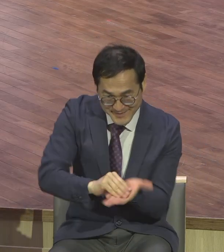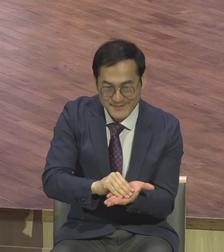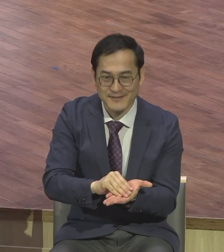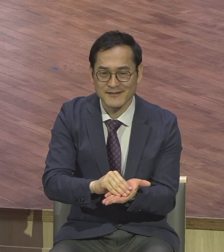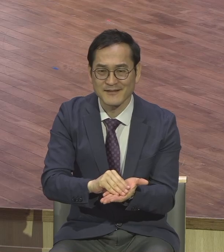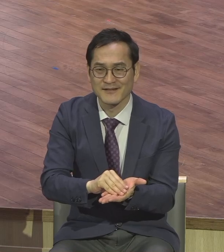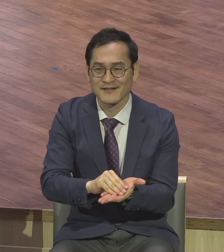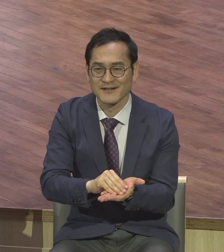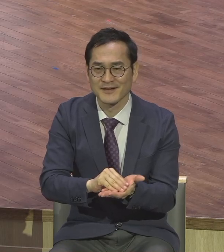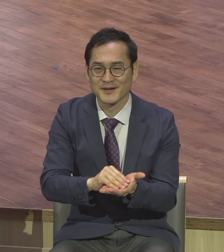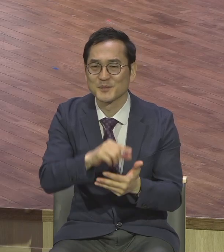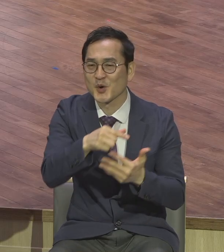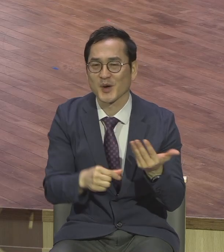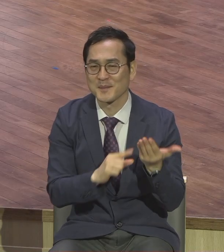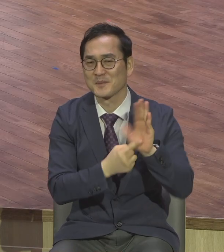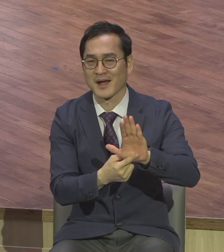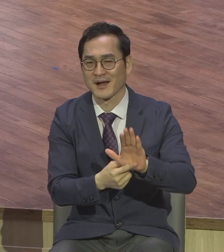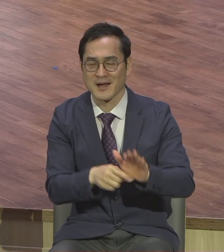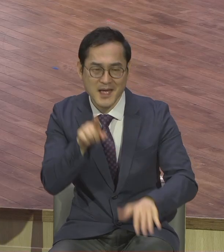매일 하는.